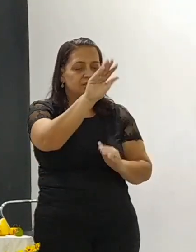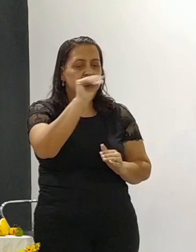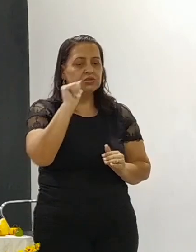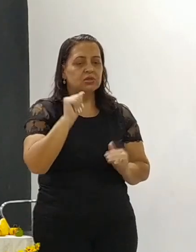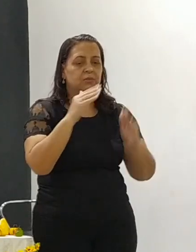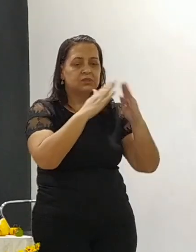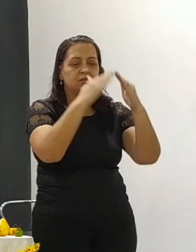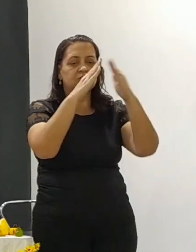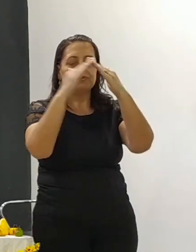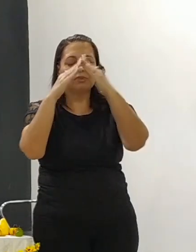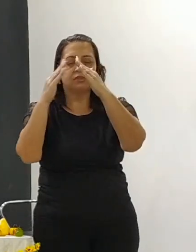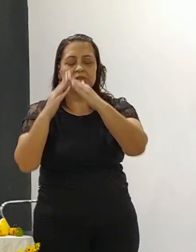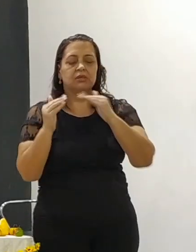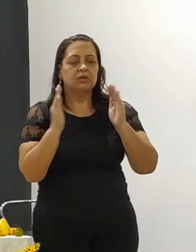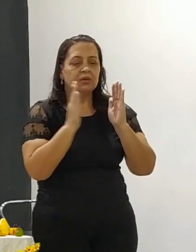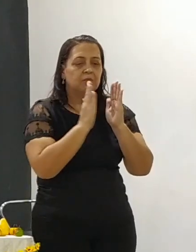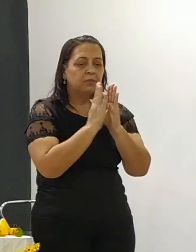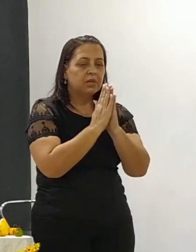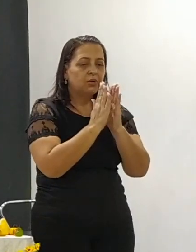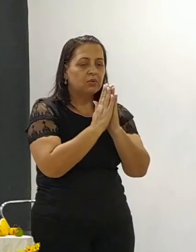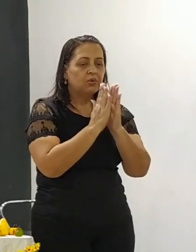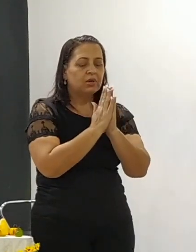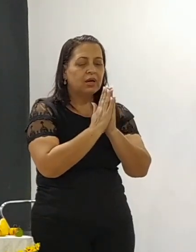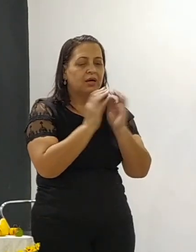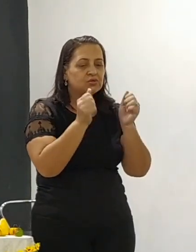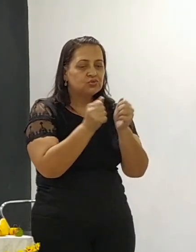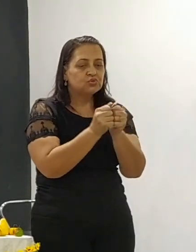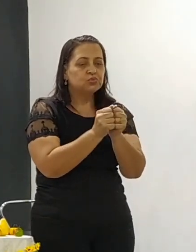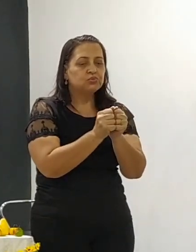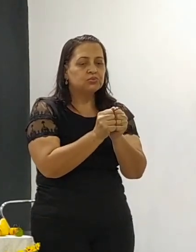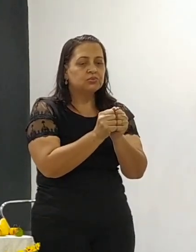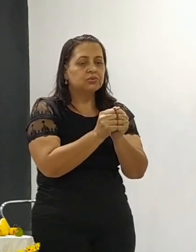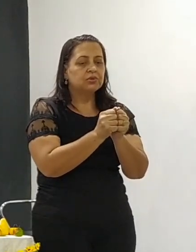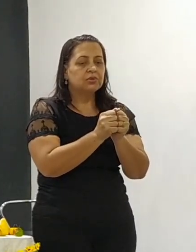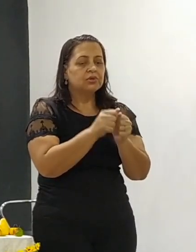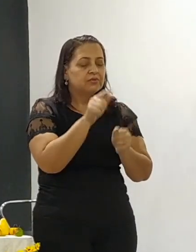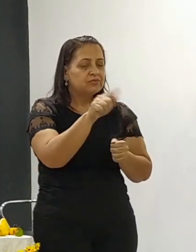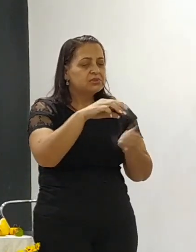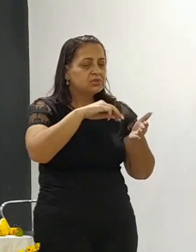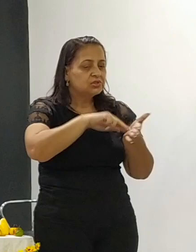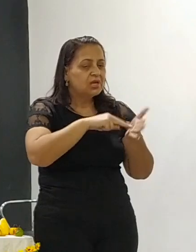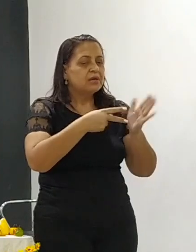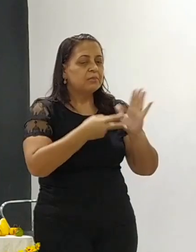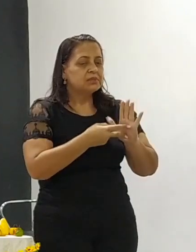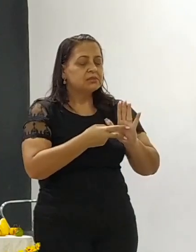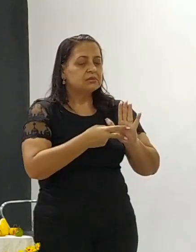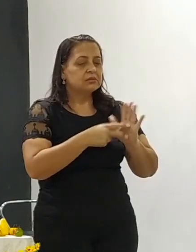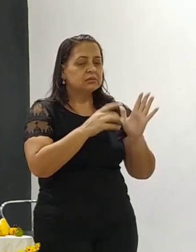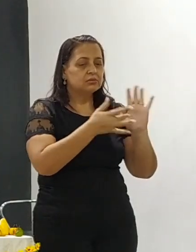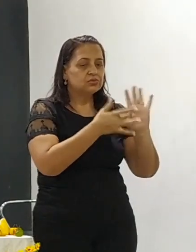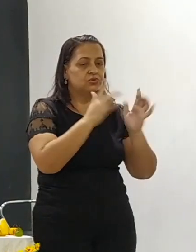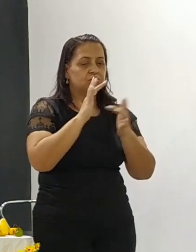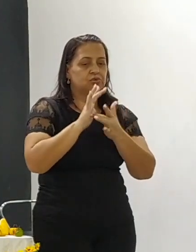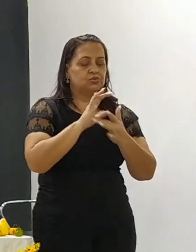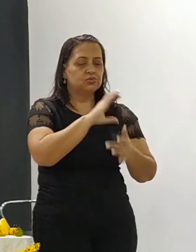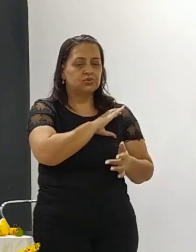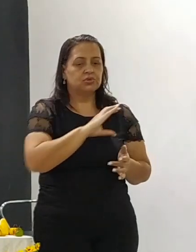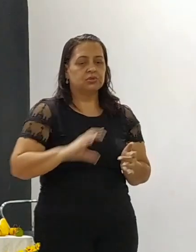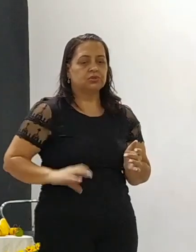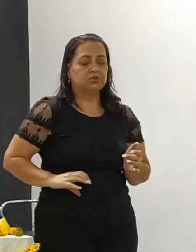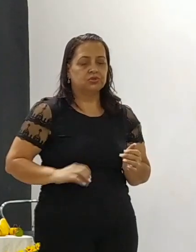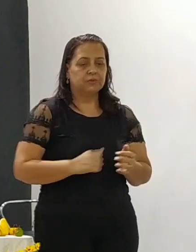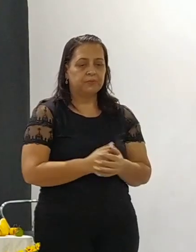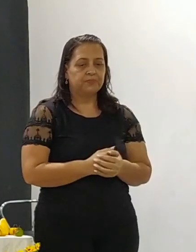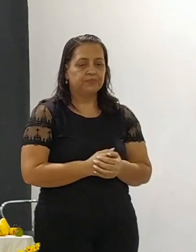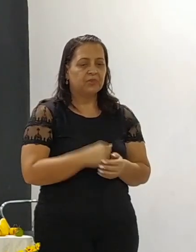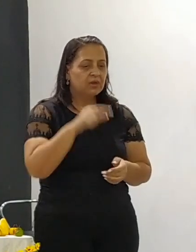contigo, para sentar na mesa para ler a palavra contigo, você está representando Jesus naquele lugar. Você é